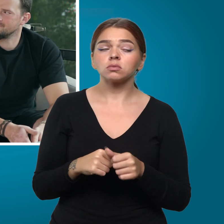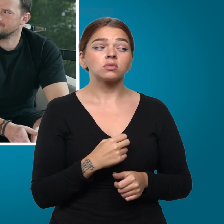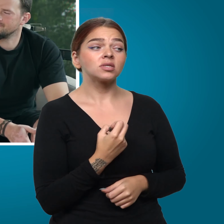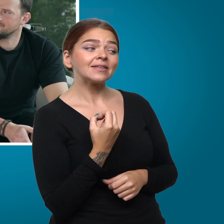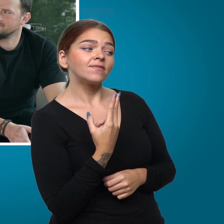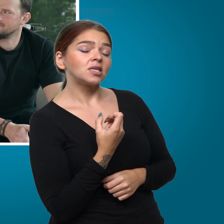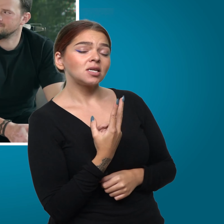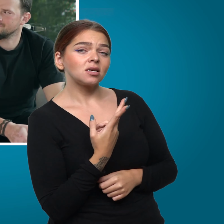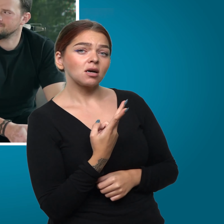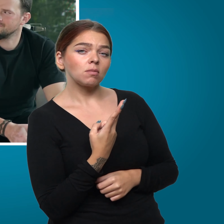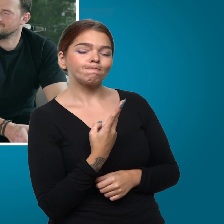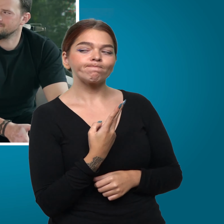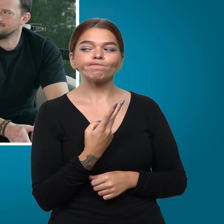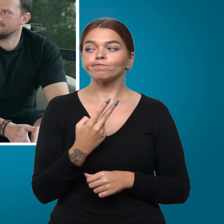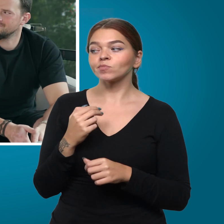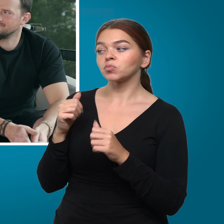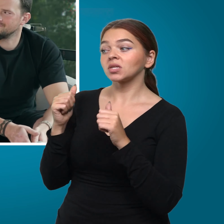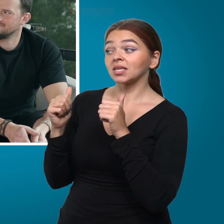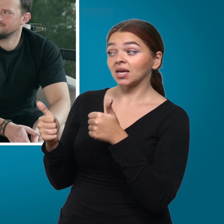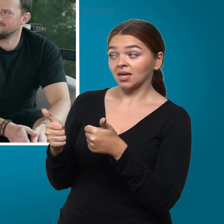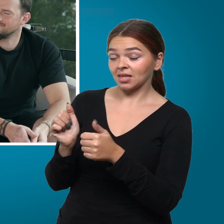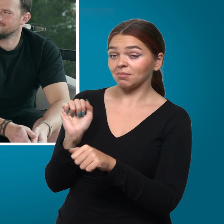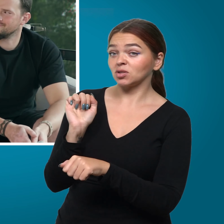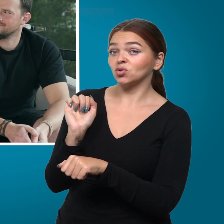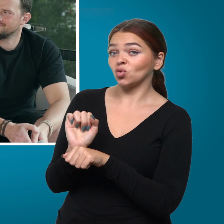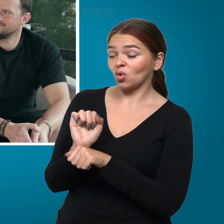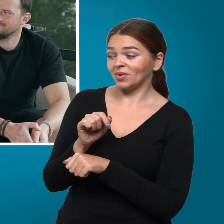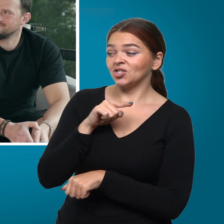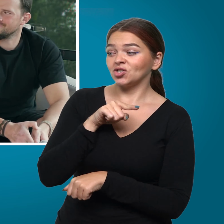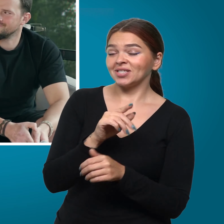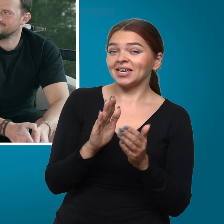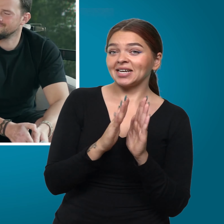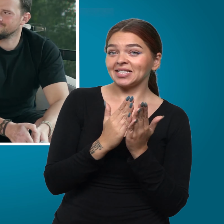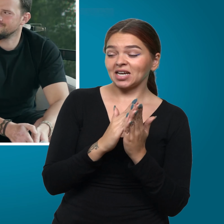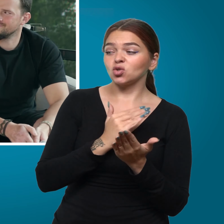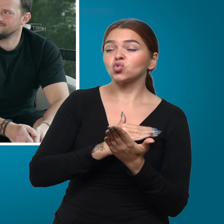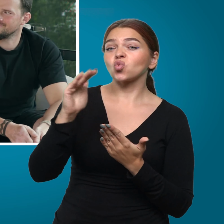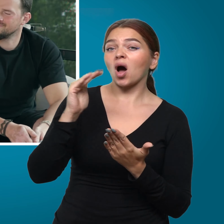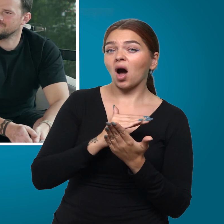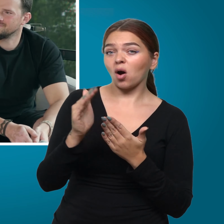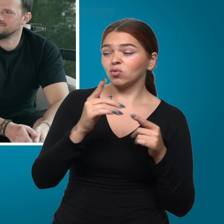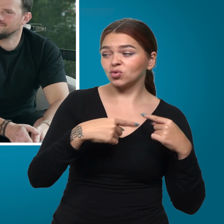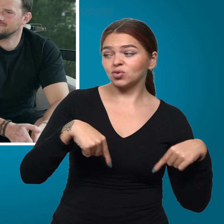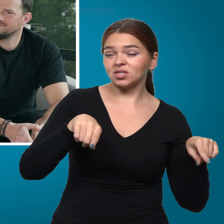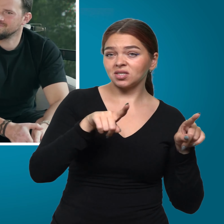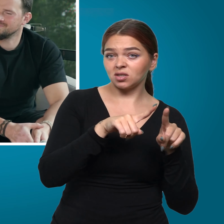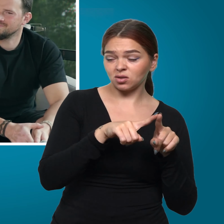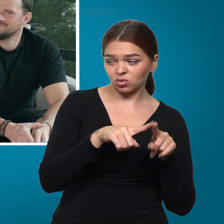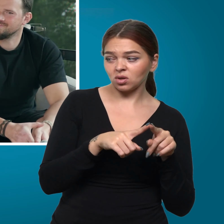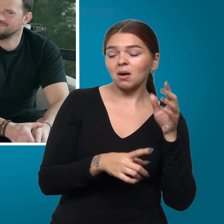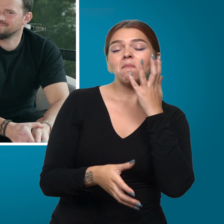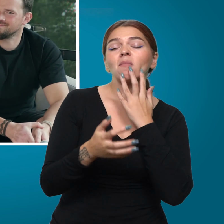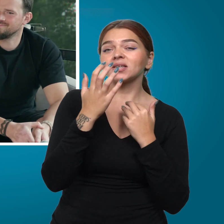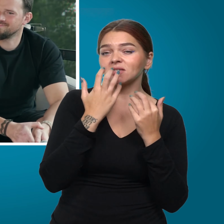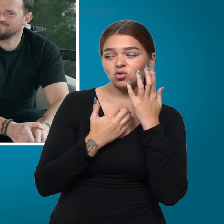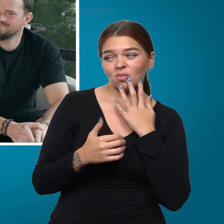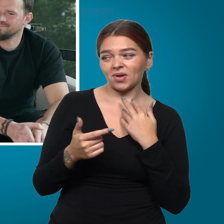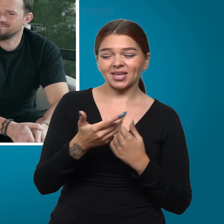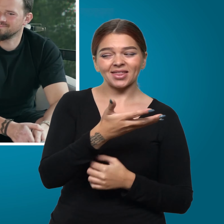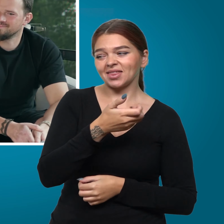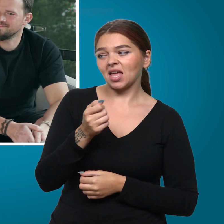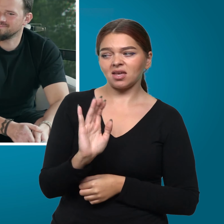gerai, dabar stop. Šita knyga yra suaugusių skyriuje. Prašau, pasidomėkite apie kainai ir neimkite savo dukrai. Jei dar gerokai